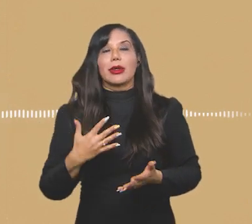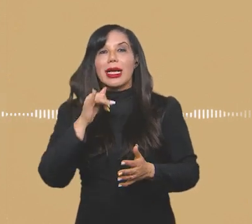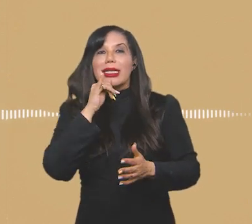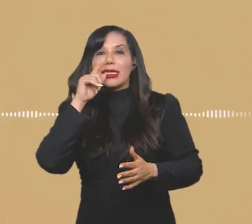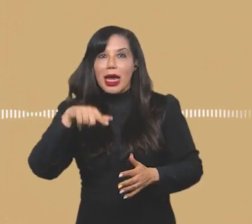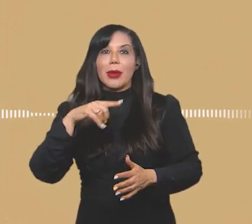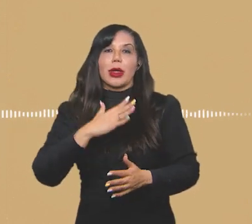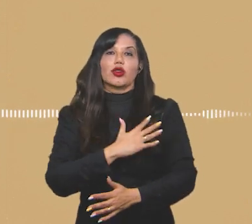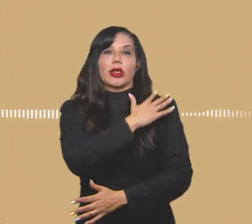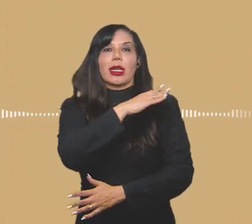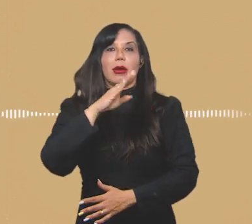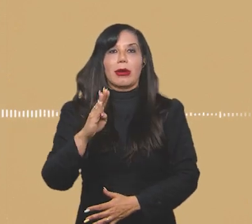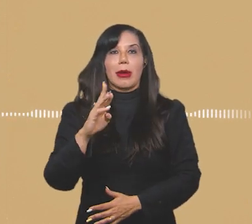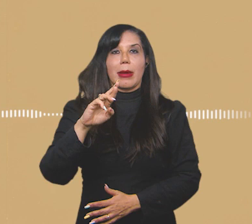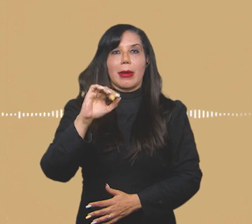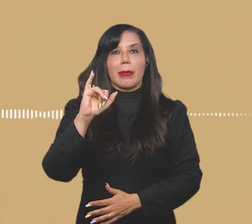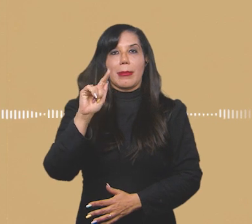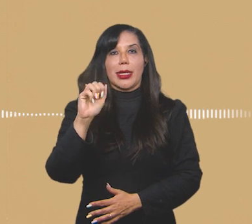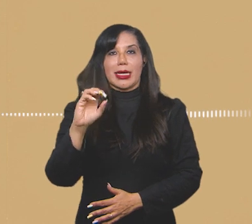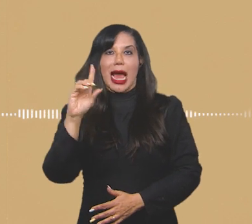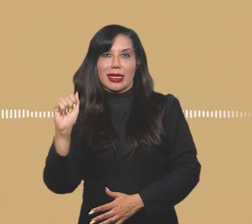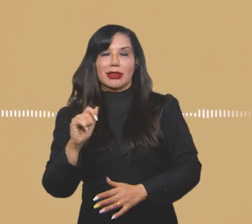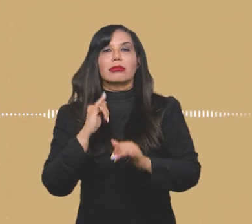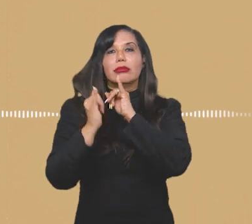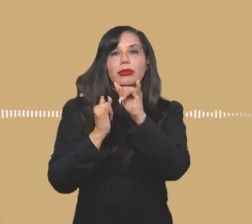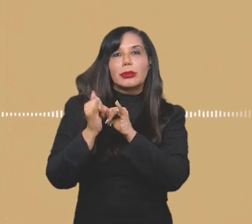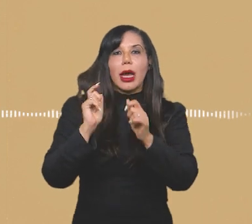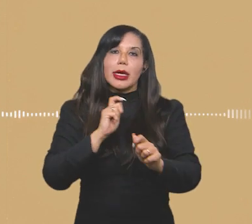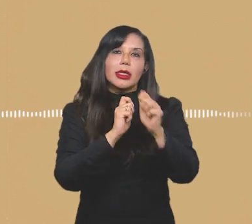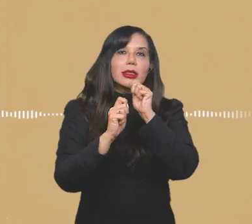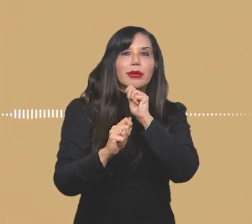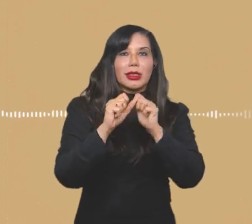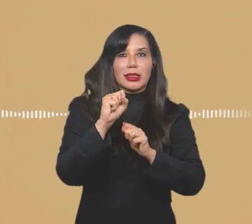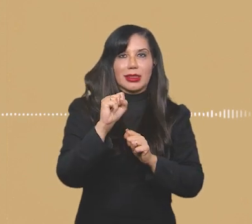sair de general de brigada. Esse áudio do Sionei é de uma